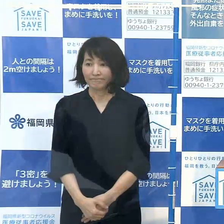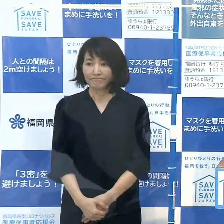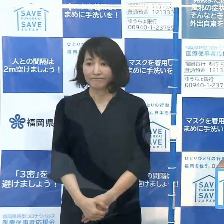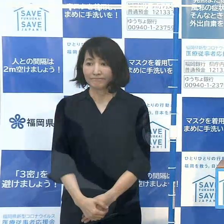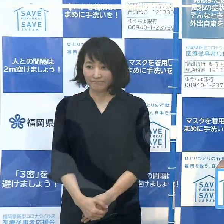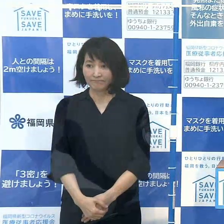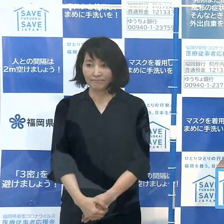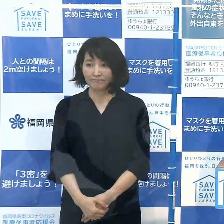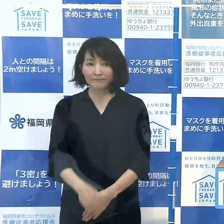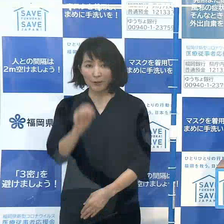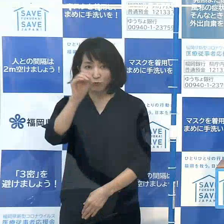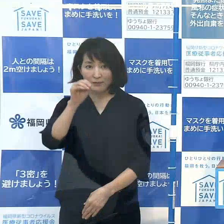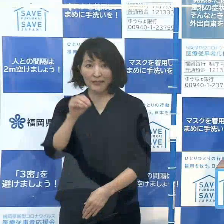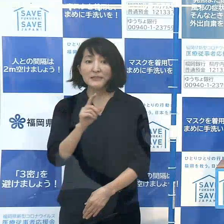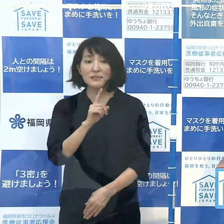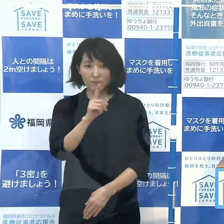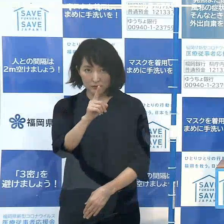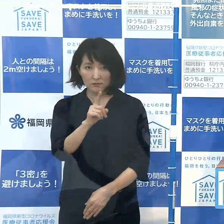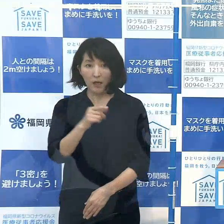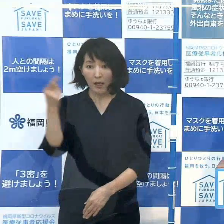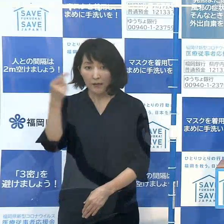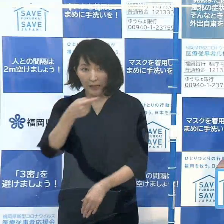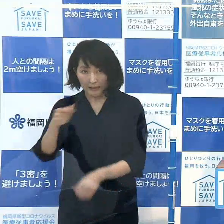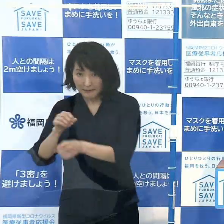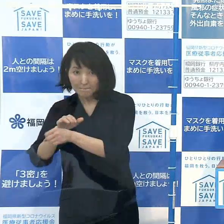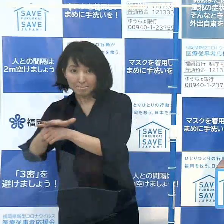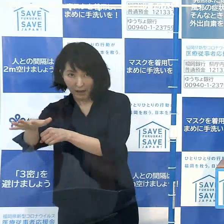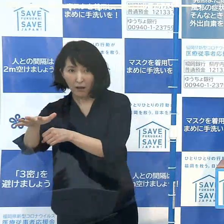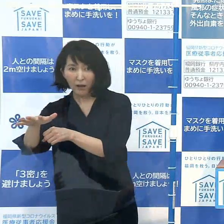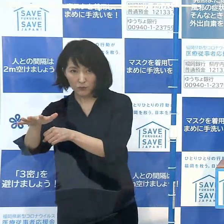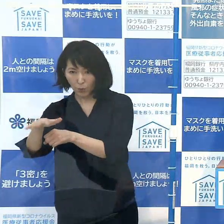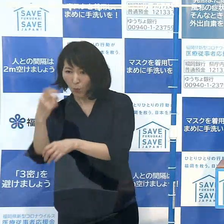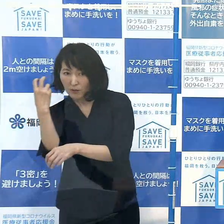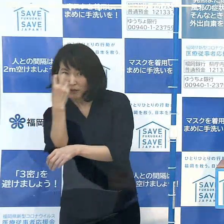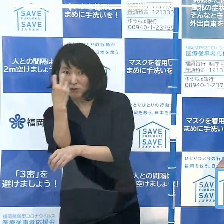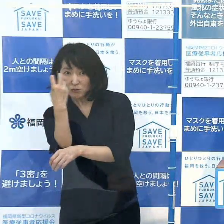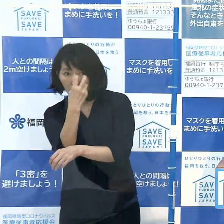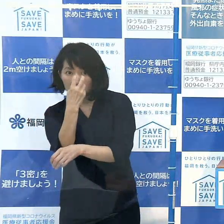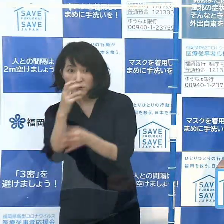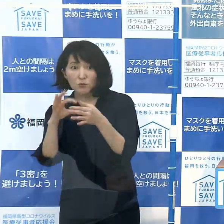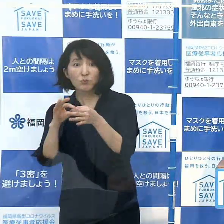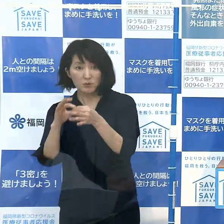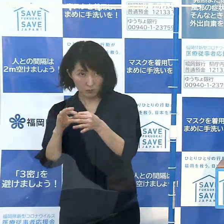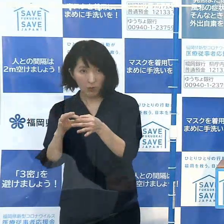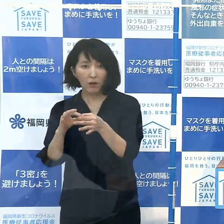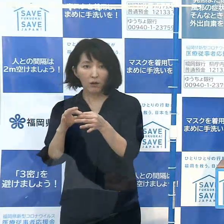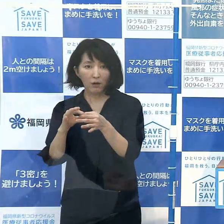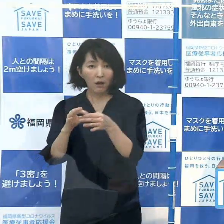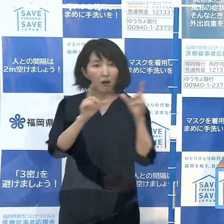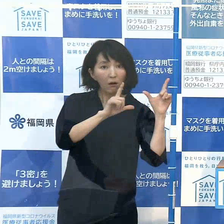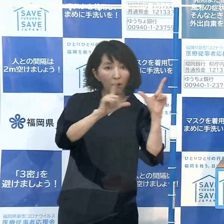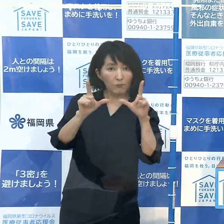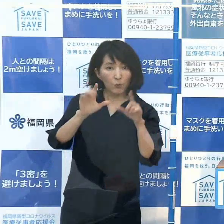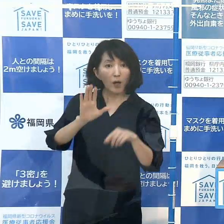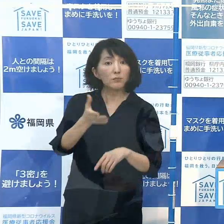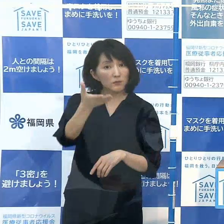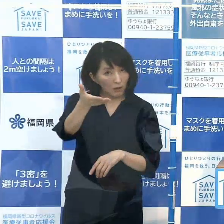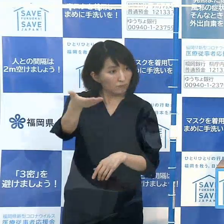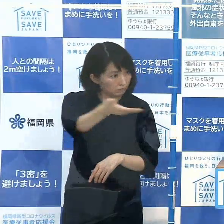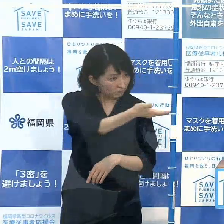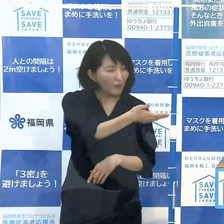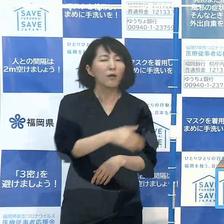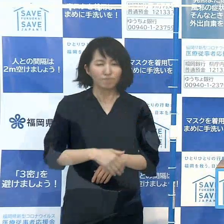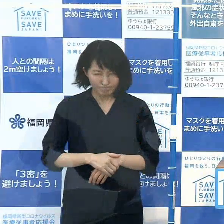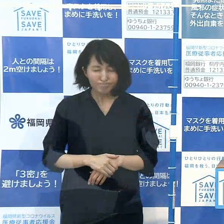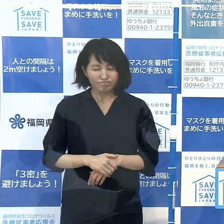繰り返しですけど、何かのその第一波の検証についての結果はもう公表されるっていうこと、ご意向ということですか。 それどっ